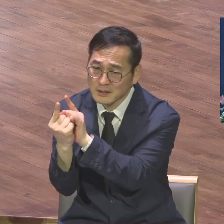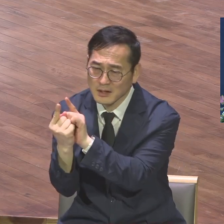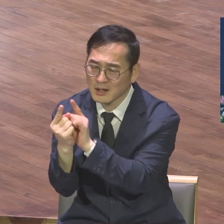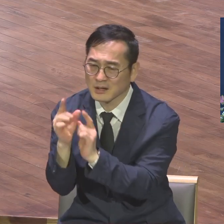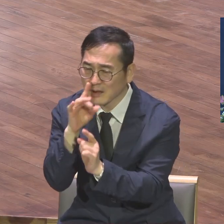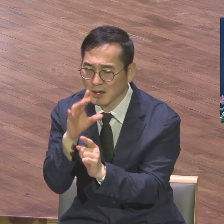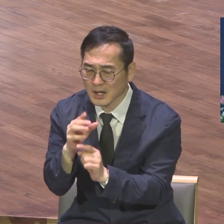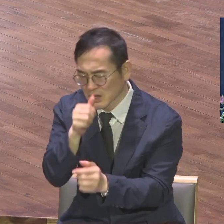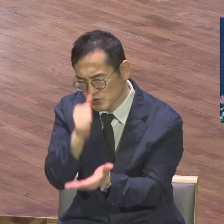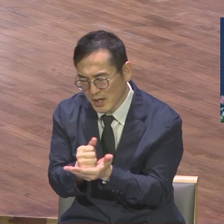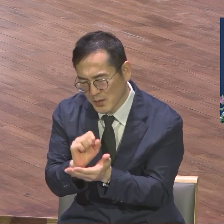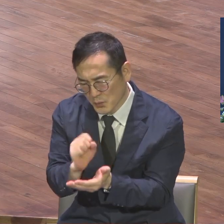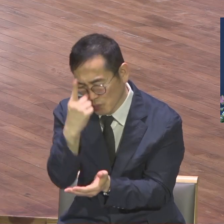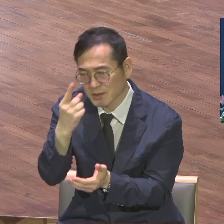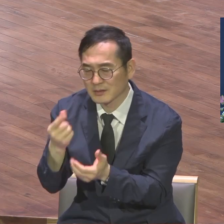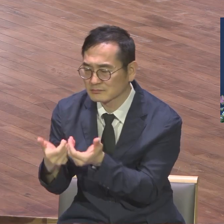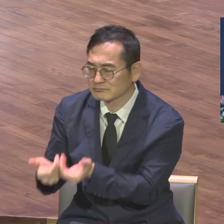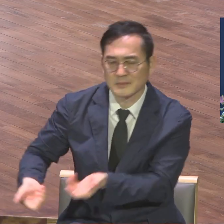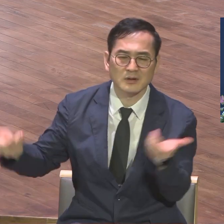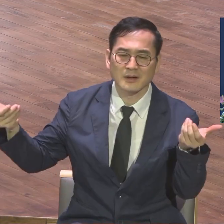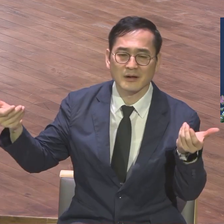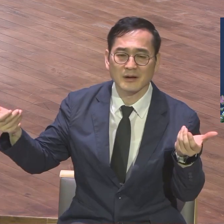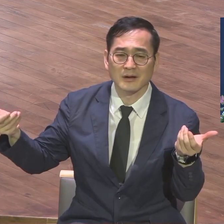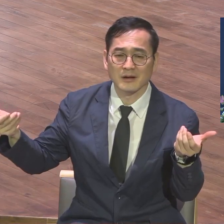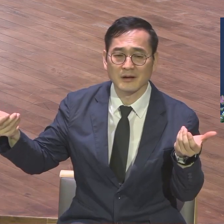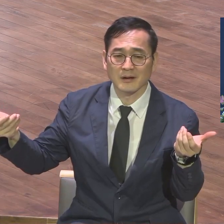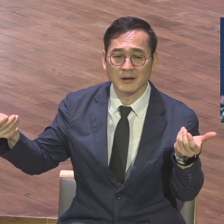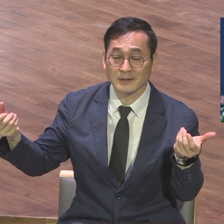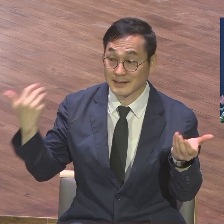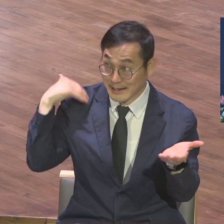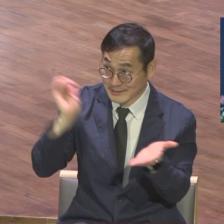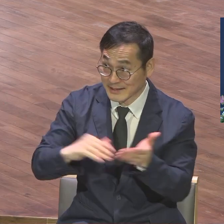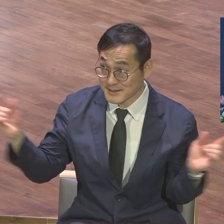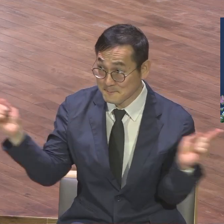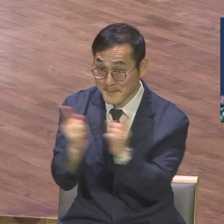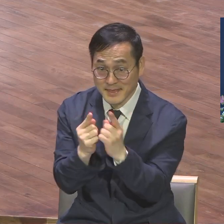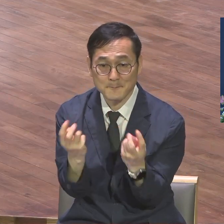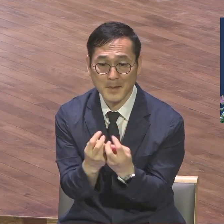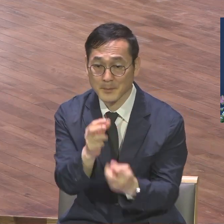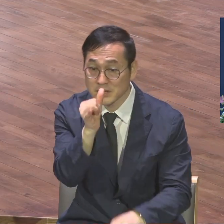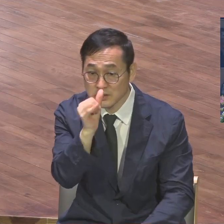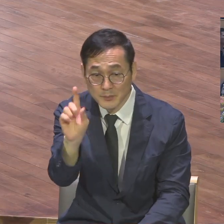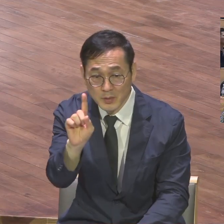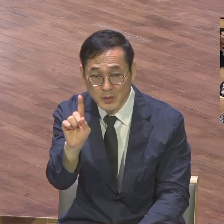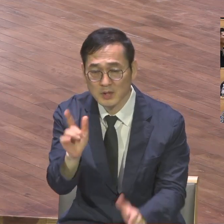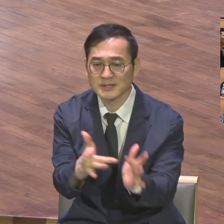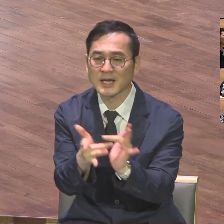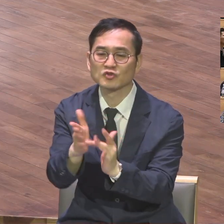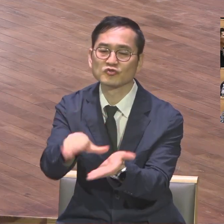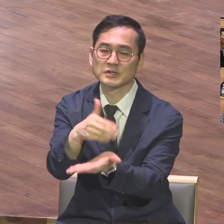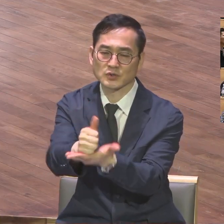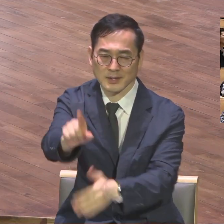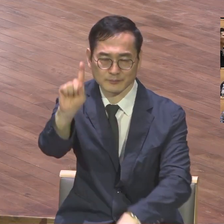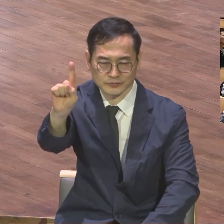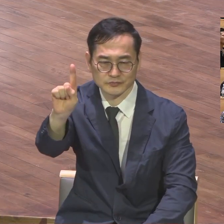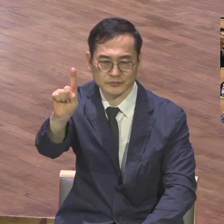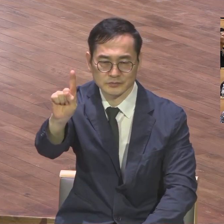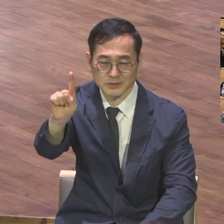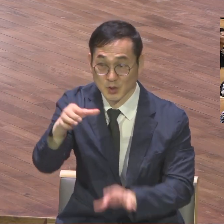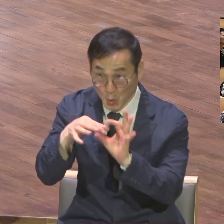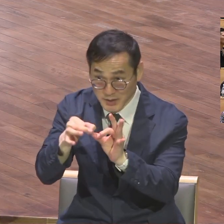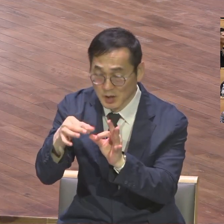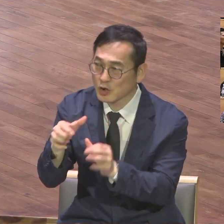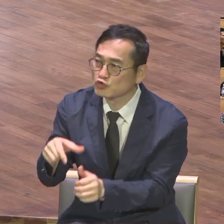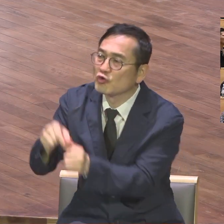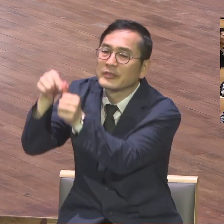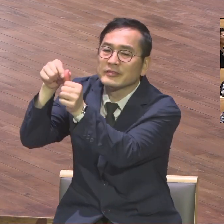하나님께서 회복길을 여셨는데 그 길이 뭐냐? 바로 예수 그리스도를 통한 구원의 길. 예수 그리스도